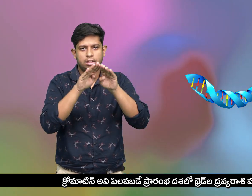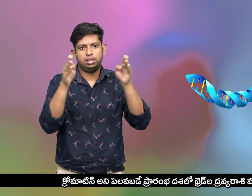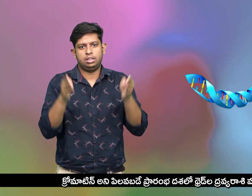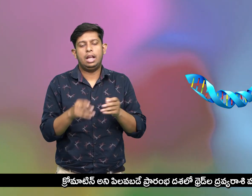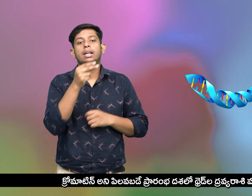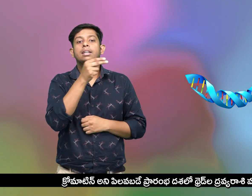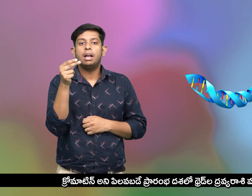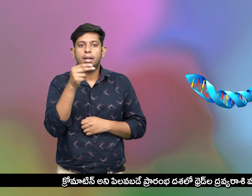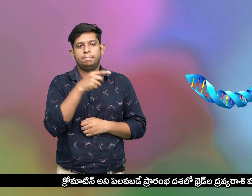కనిపిస్తాయి.